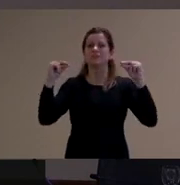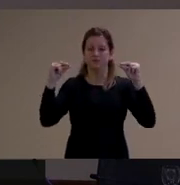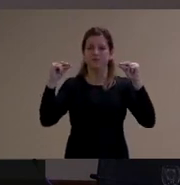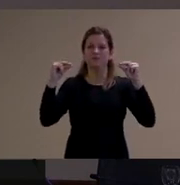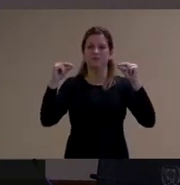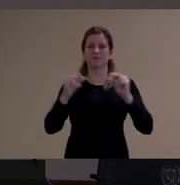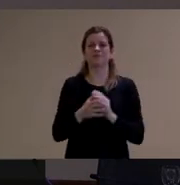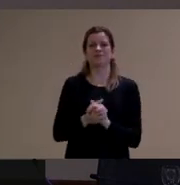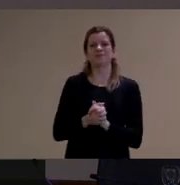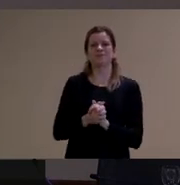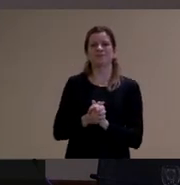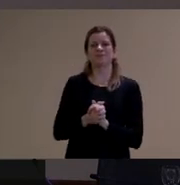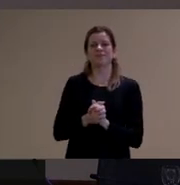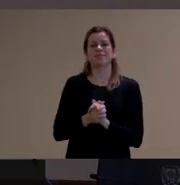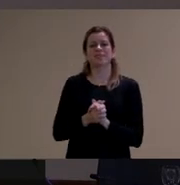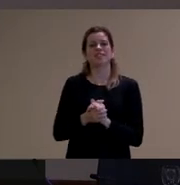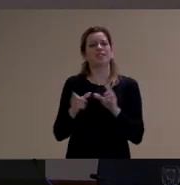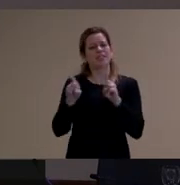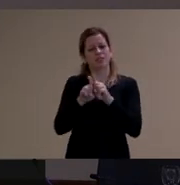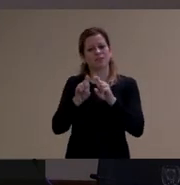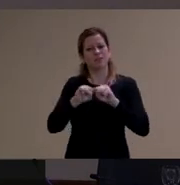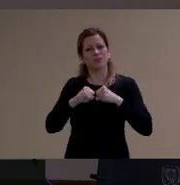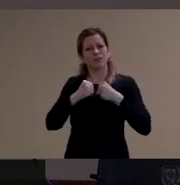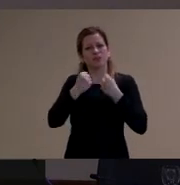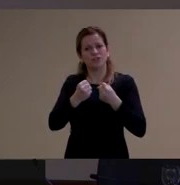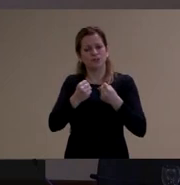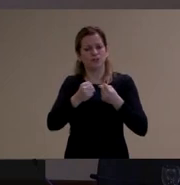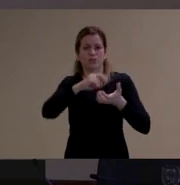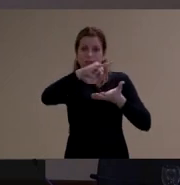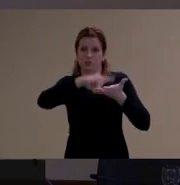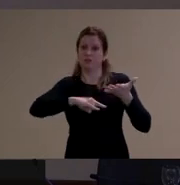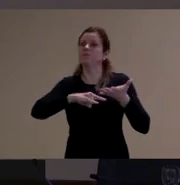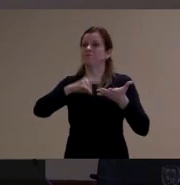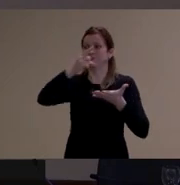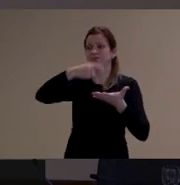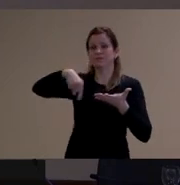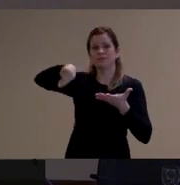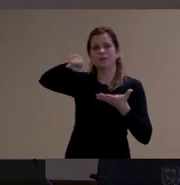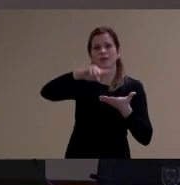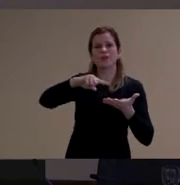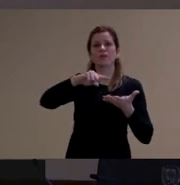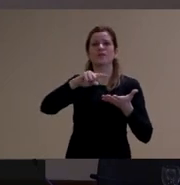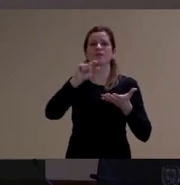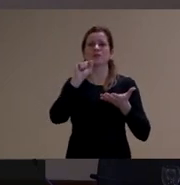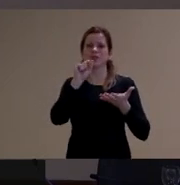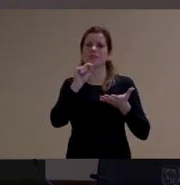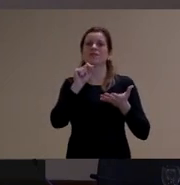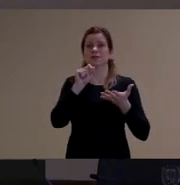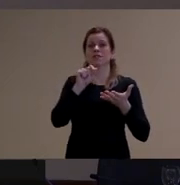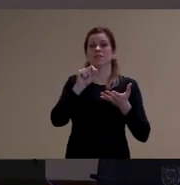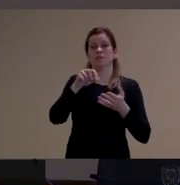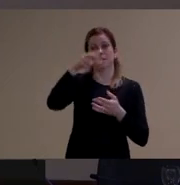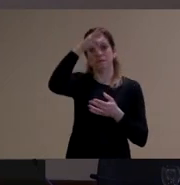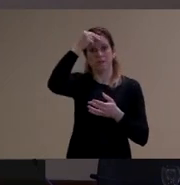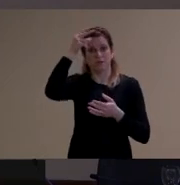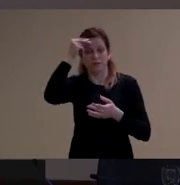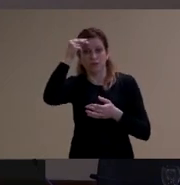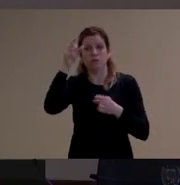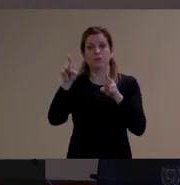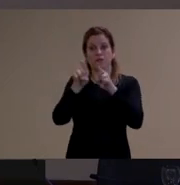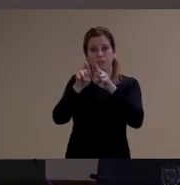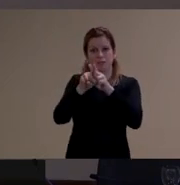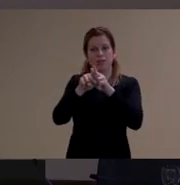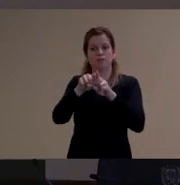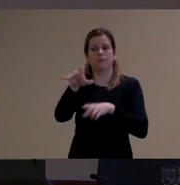presente né e defendida neste documento que para nós não só para rede mais para a